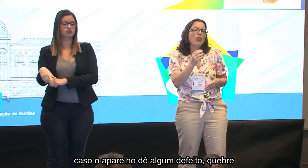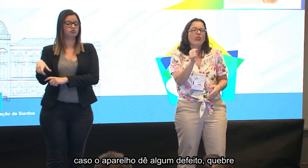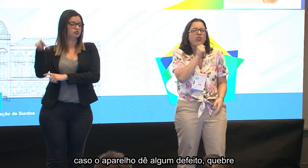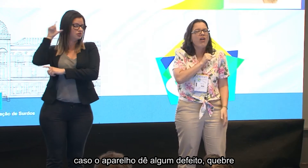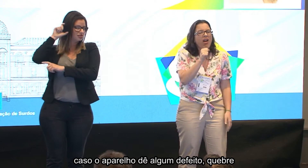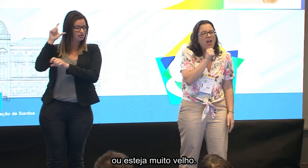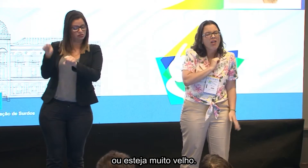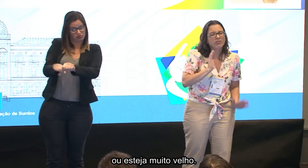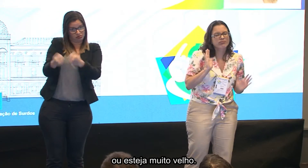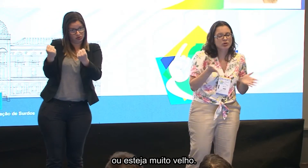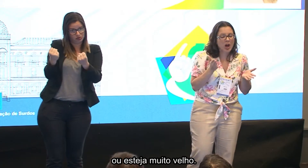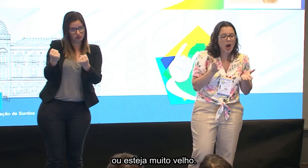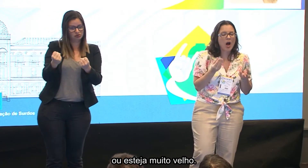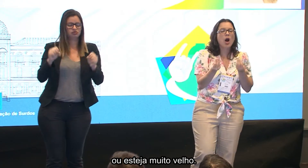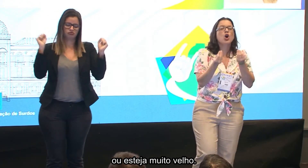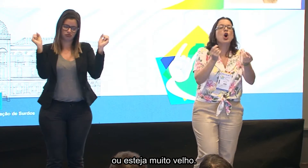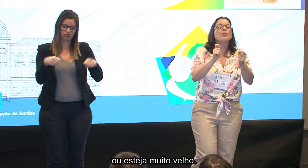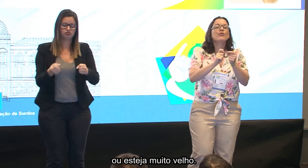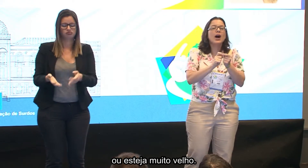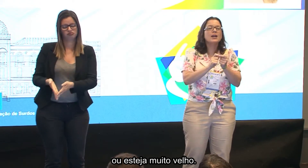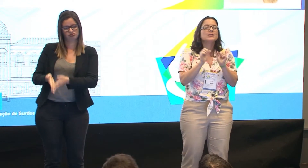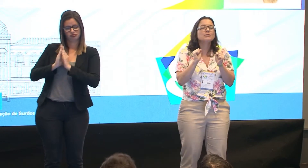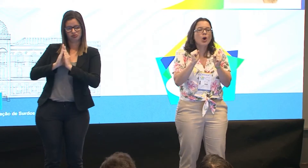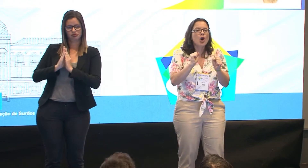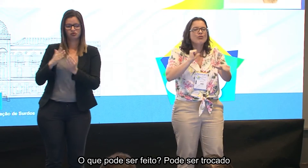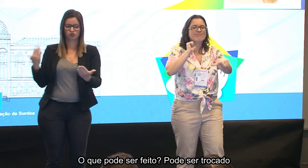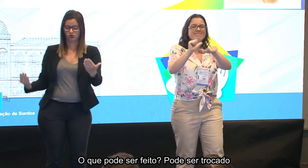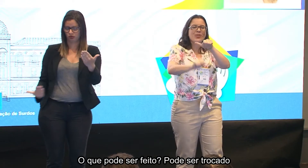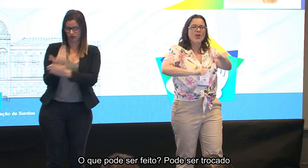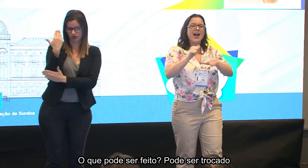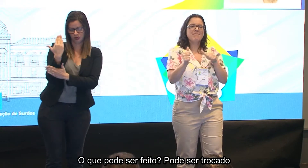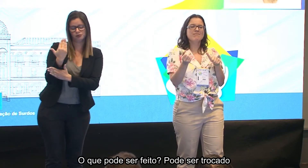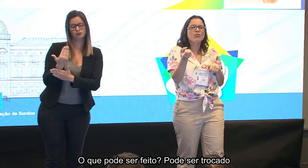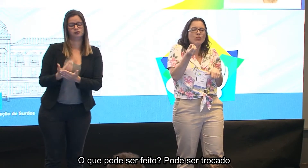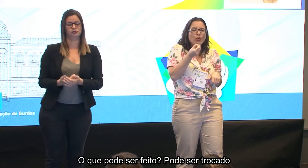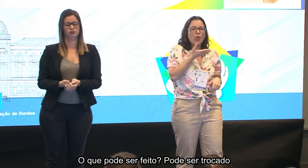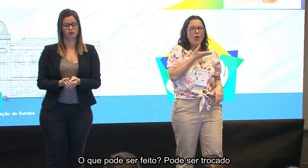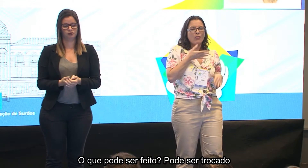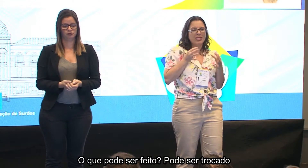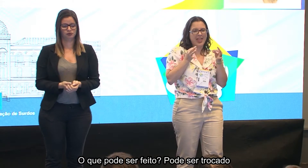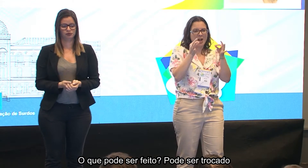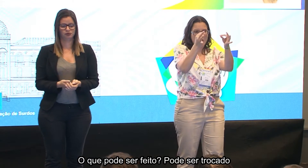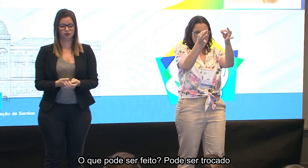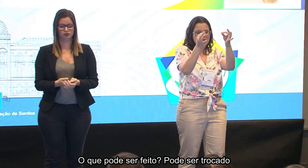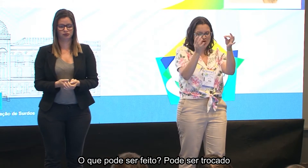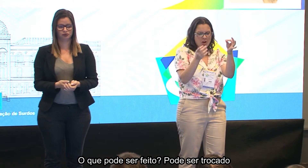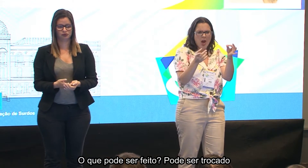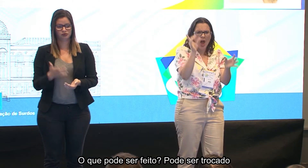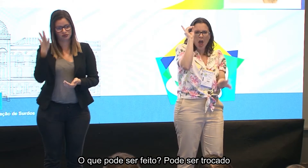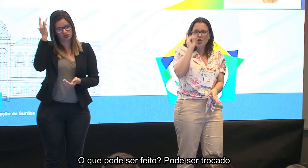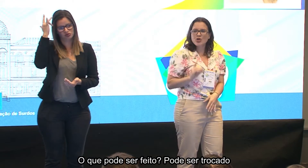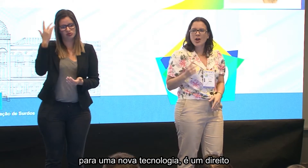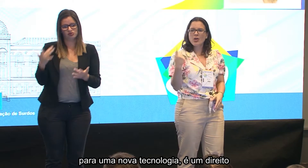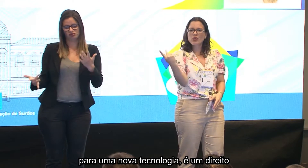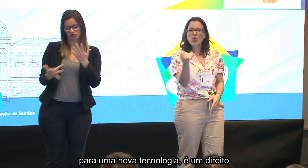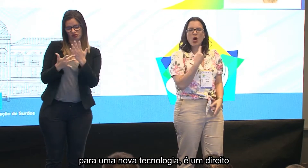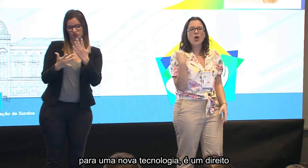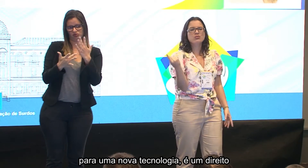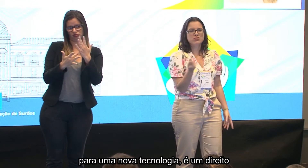defeito, quebre ou esteja muito velho, o que pode ser feito? Pode ser trocado por uma nova